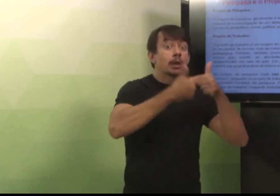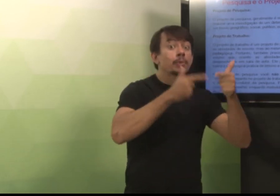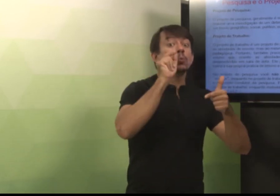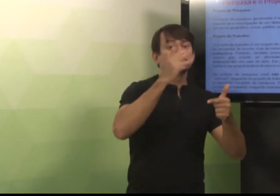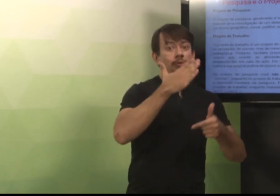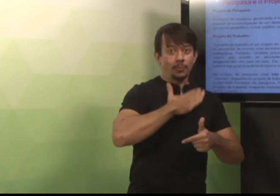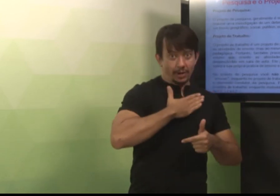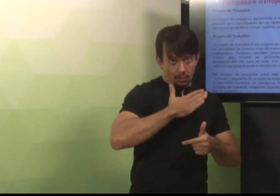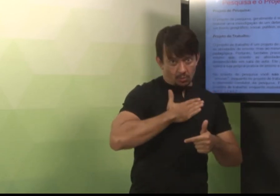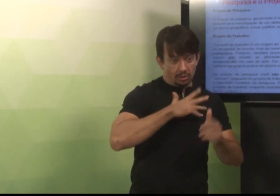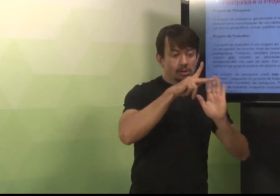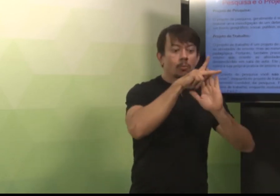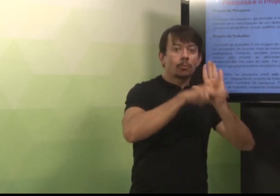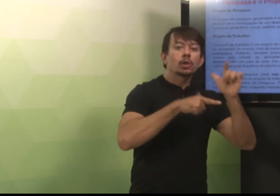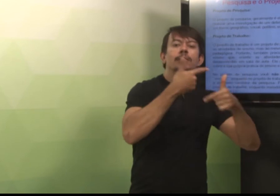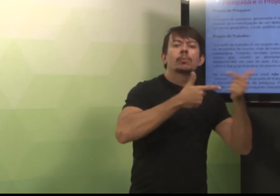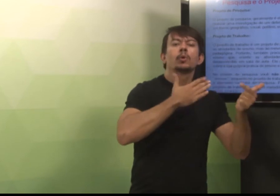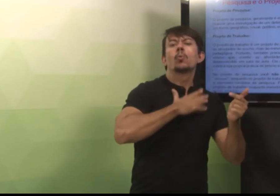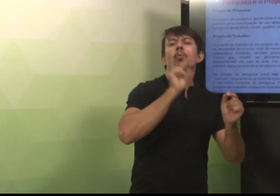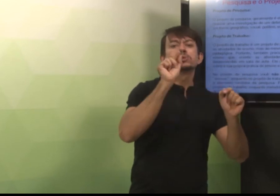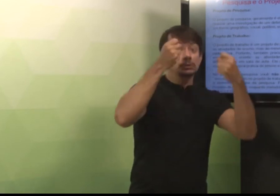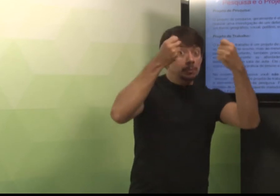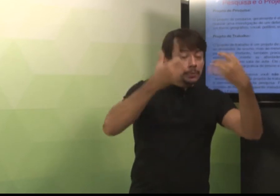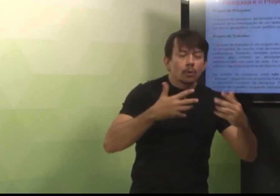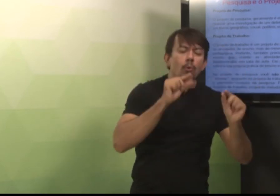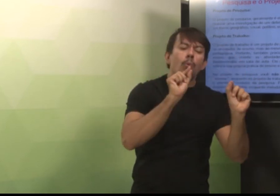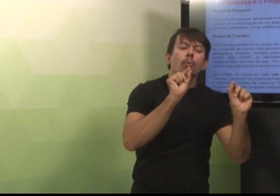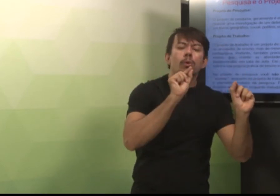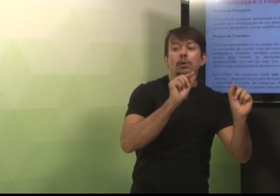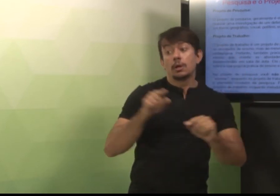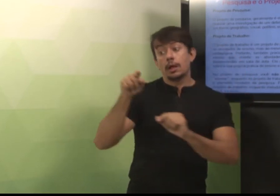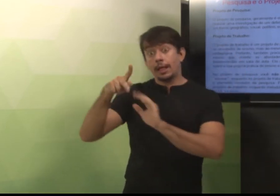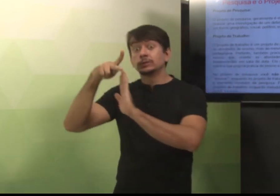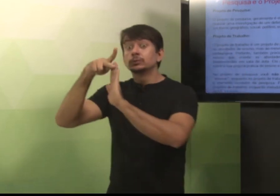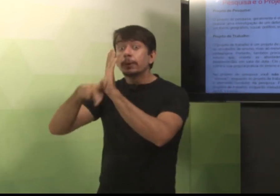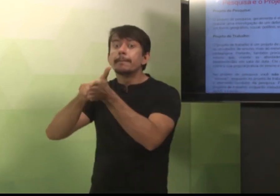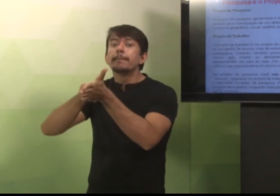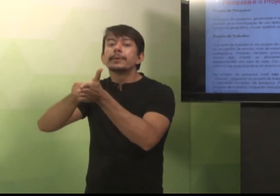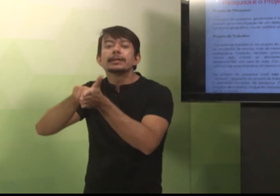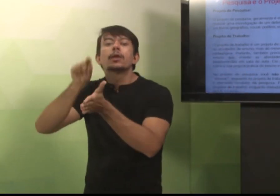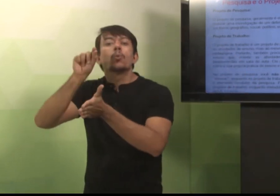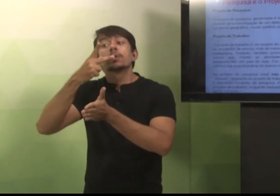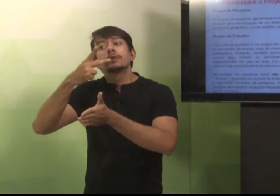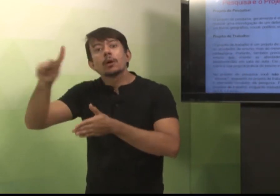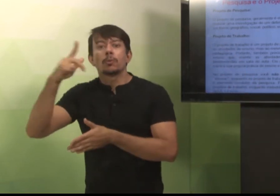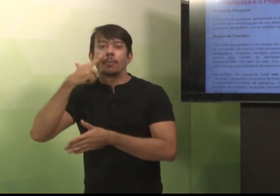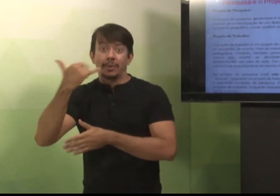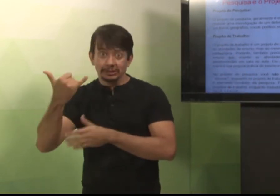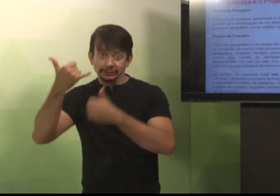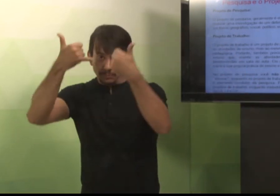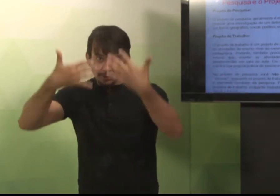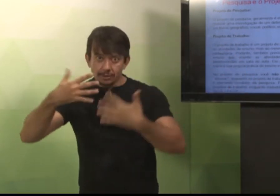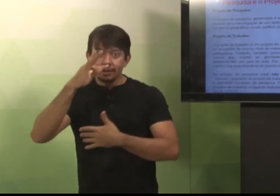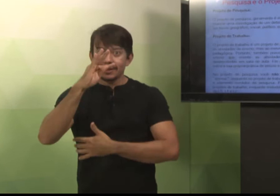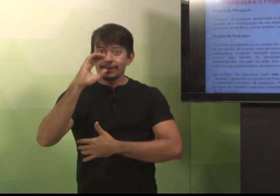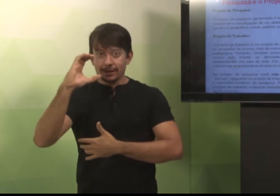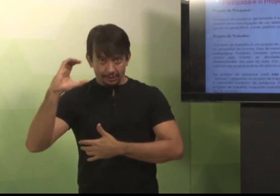Então, aqui, eu vou trabalhar com vocês sobre o projeto de trabalho. E o projeto de pesquisa será com a professora Marisa